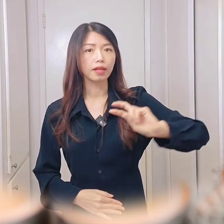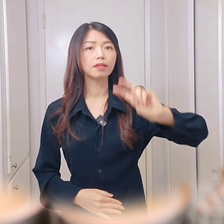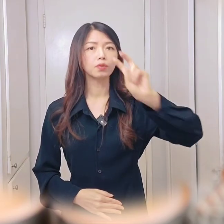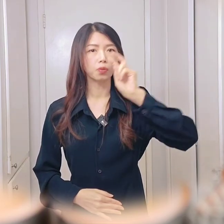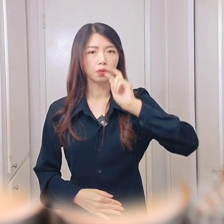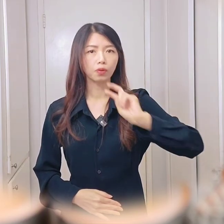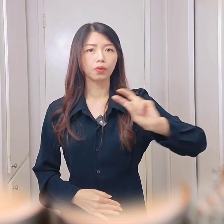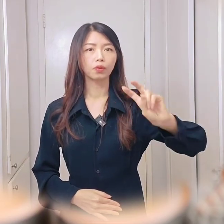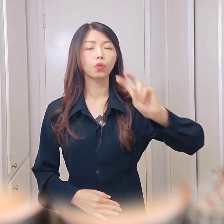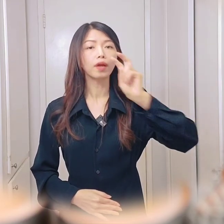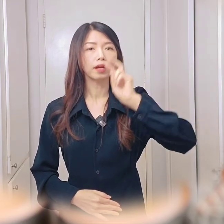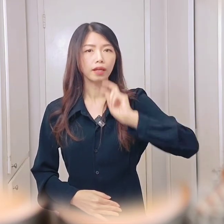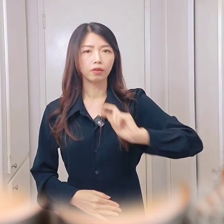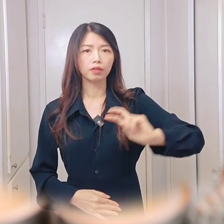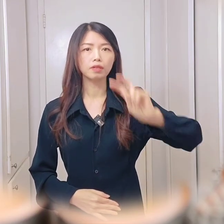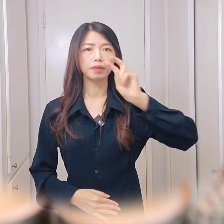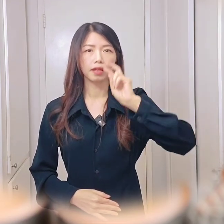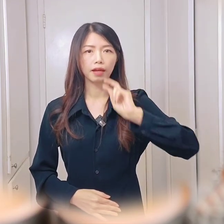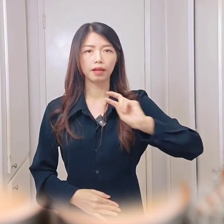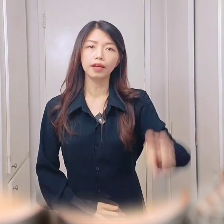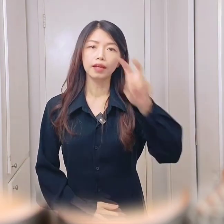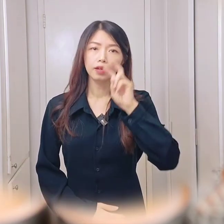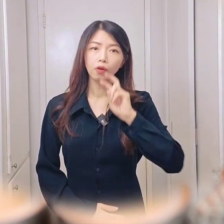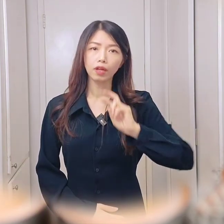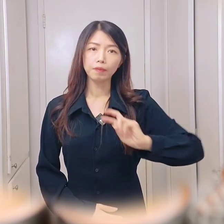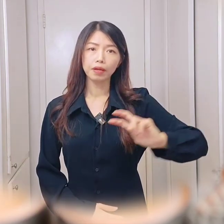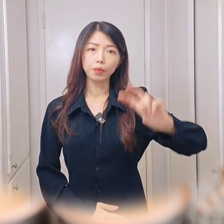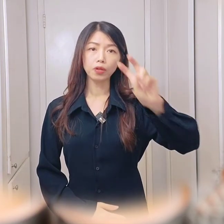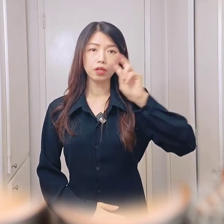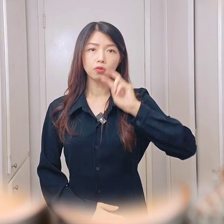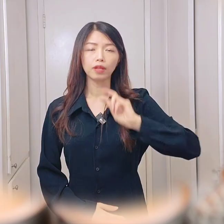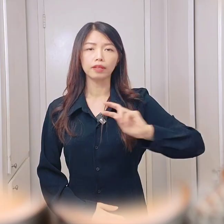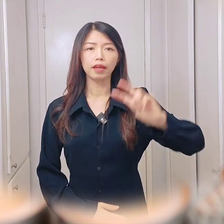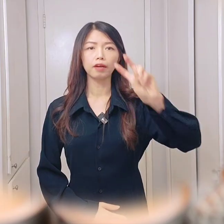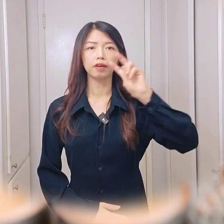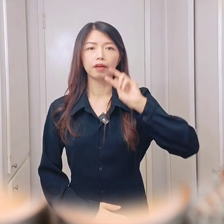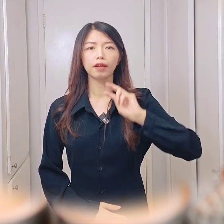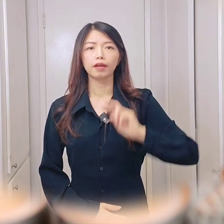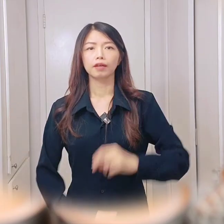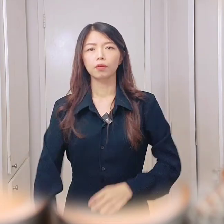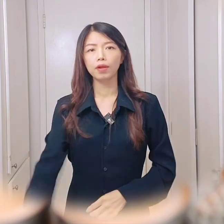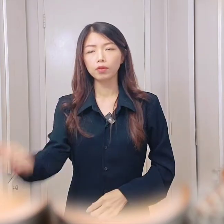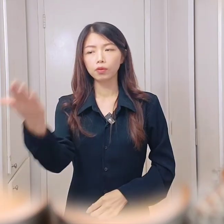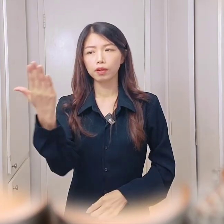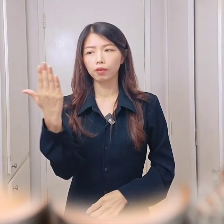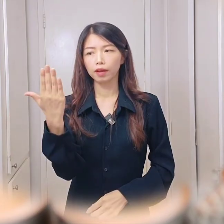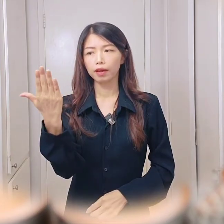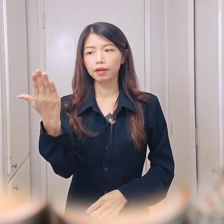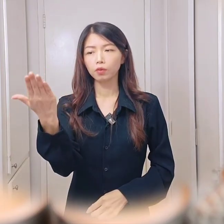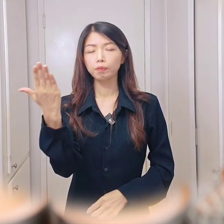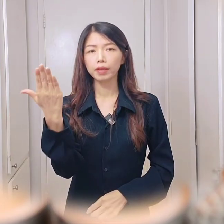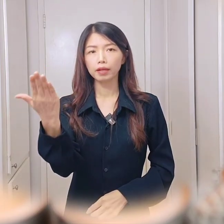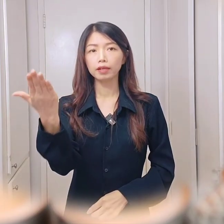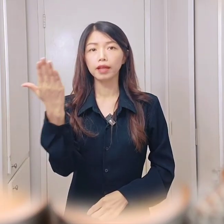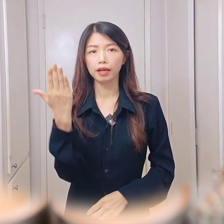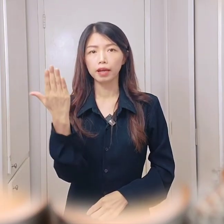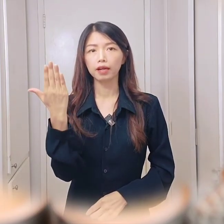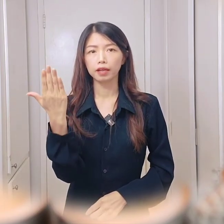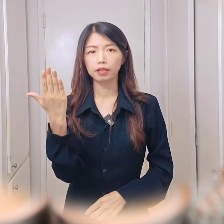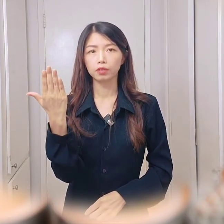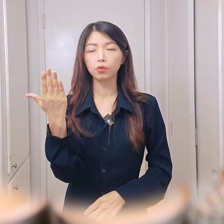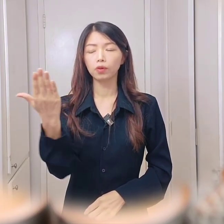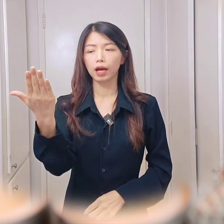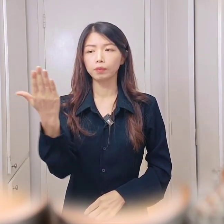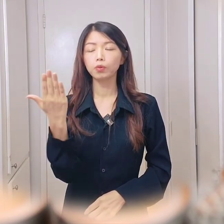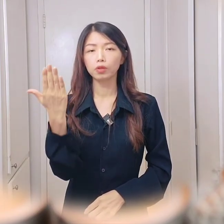돼요. 찬송, 노래하다 이런 뜻입니다. 이렇게만 표현하셔도 되는데요. 왼손이 이렇게 손바닥을 나를